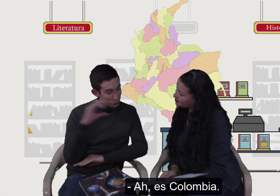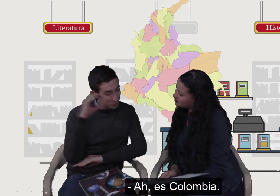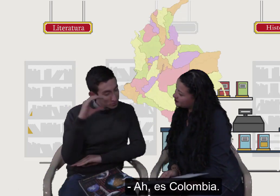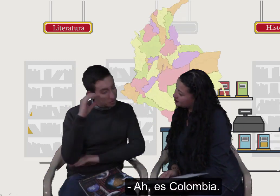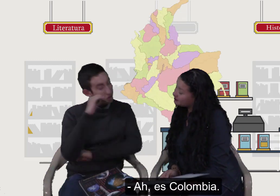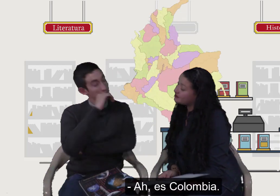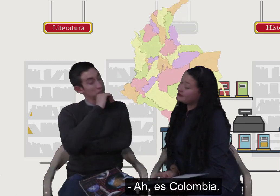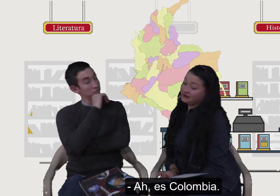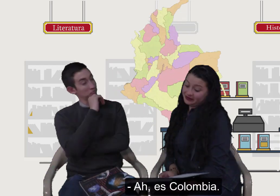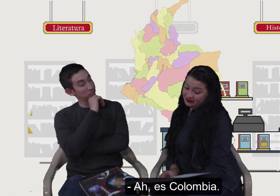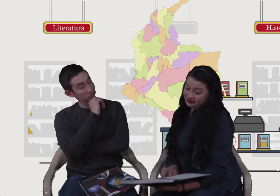Ah, es Colombia